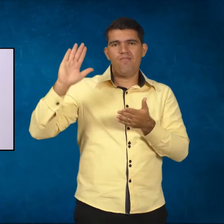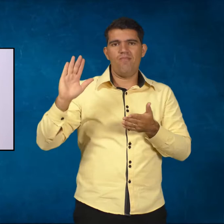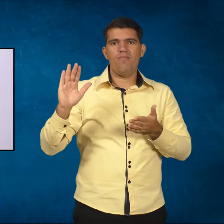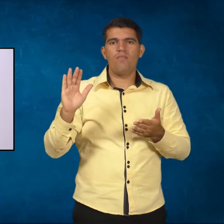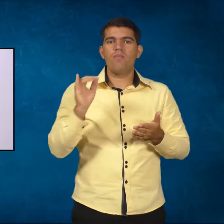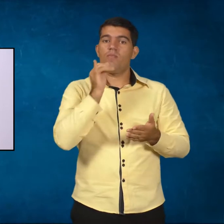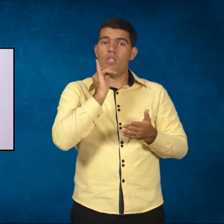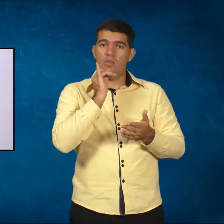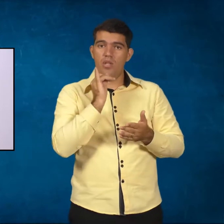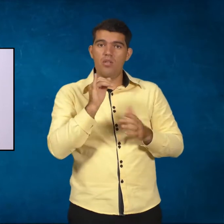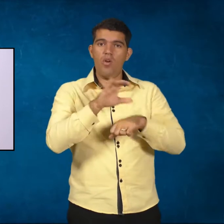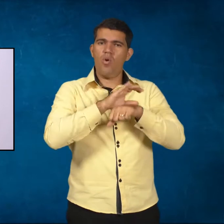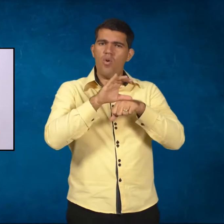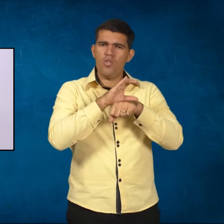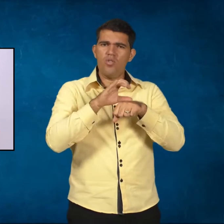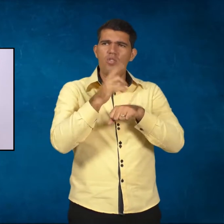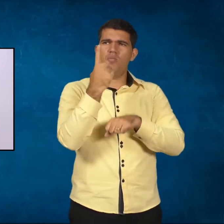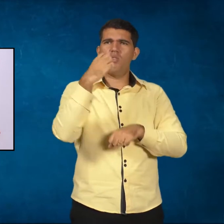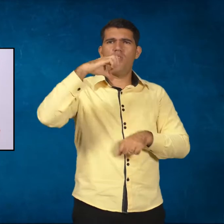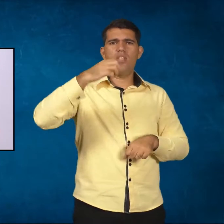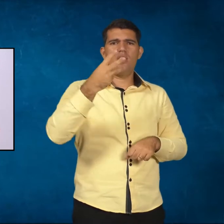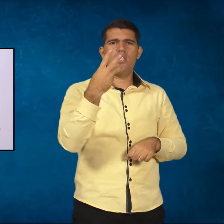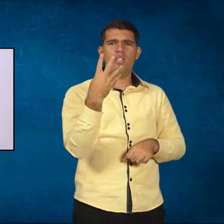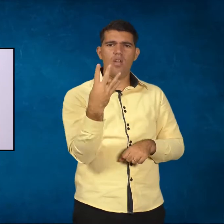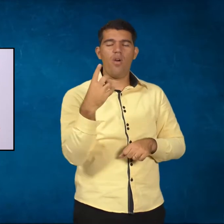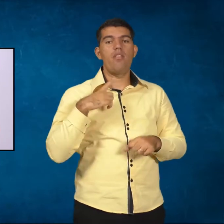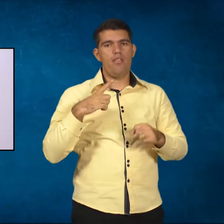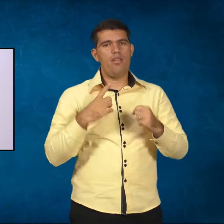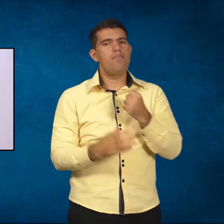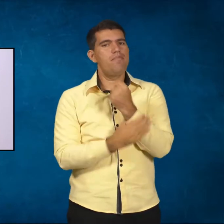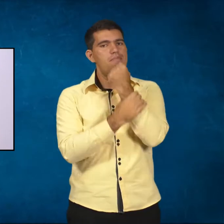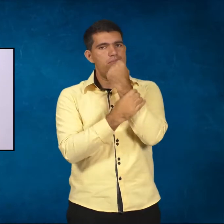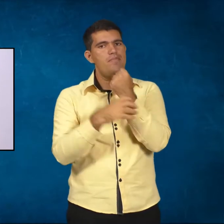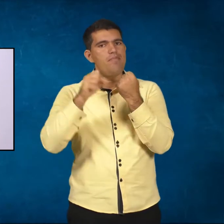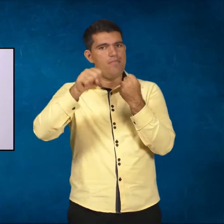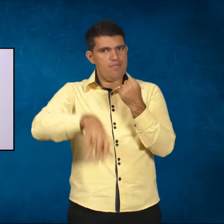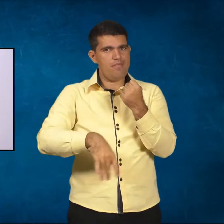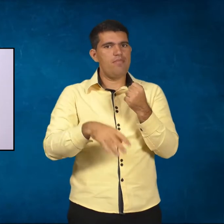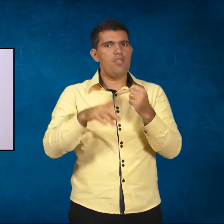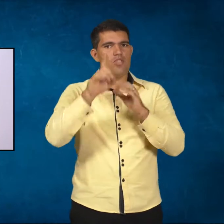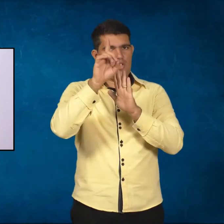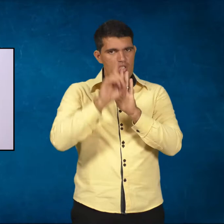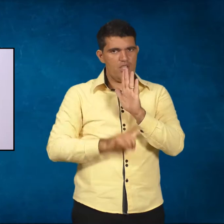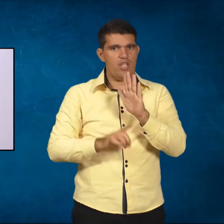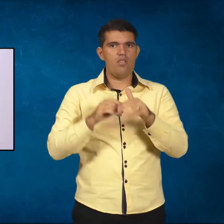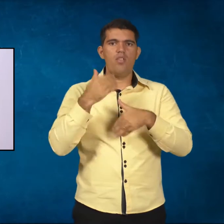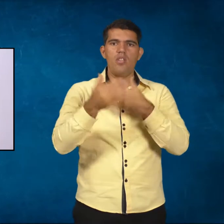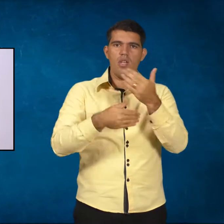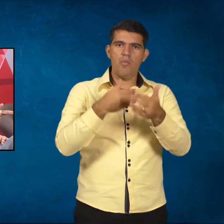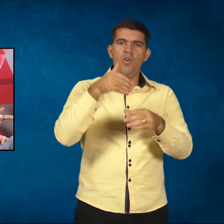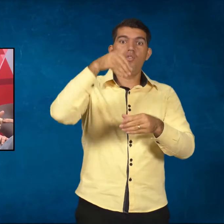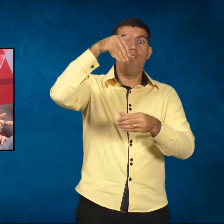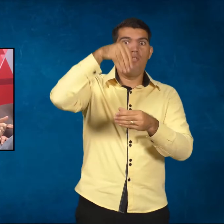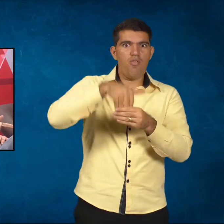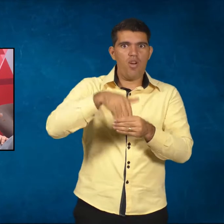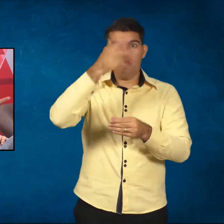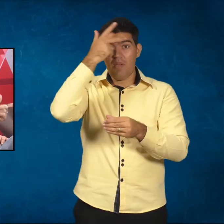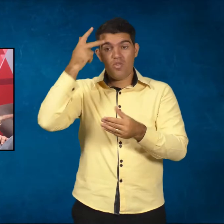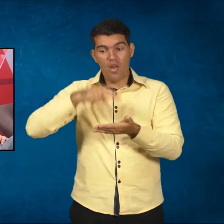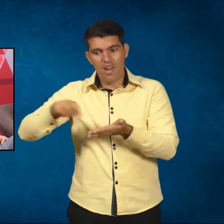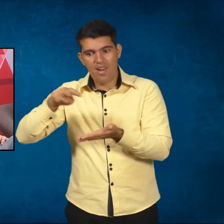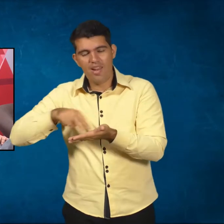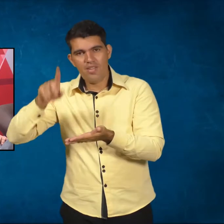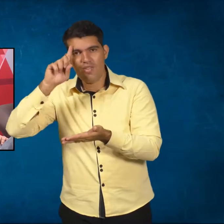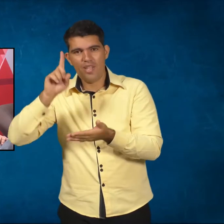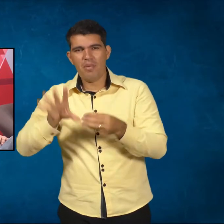é nós tenhamos na constituição de 34 esse direito assegurado depois nós vamos garantir o direito do voto do